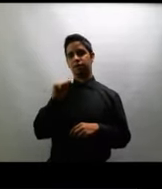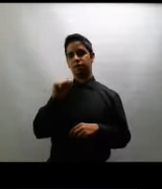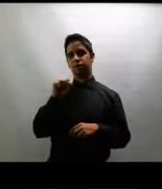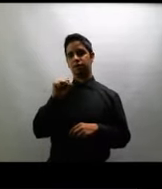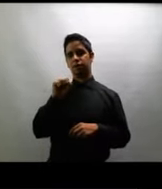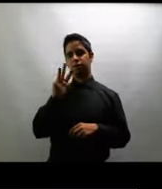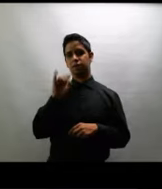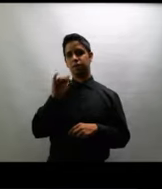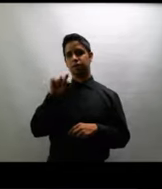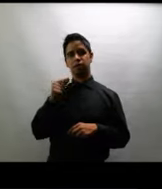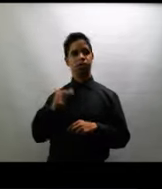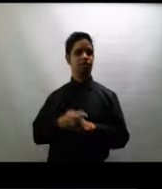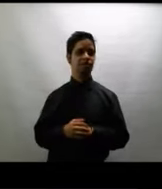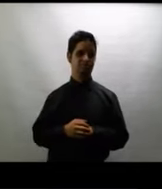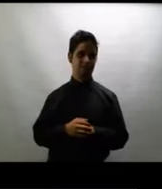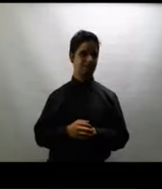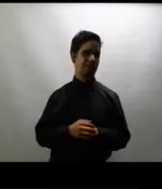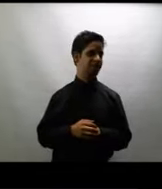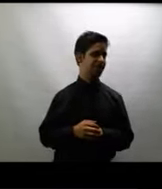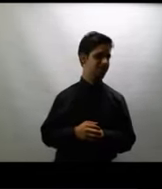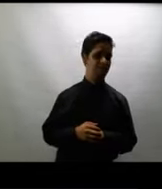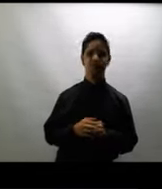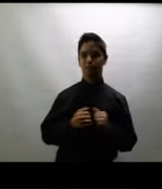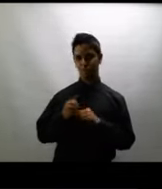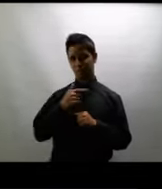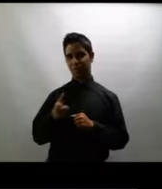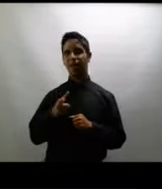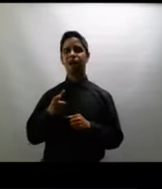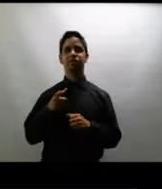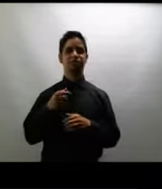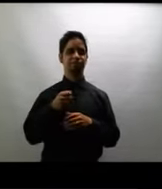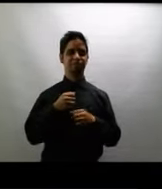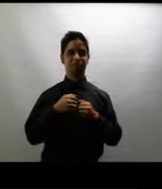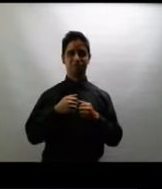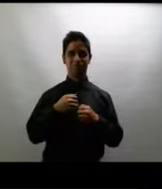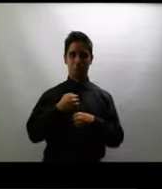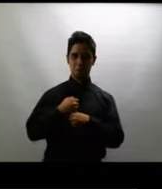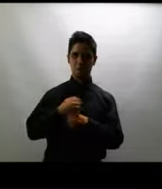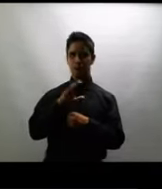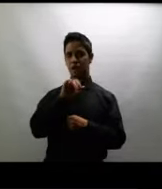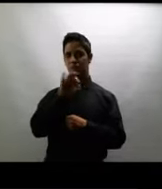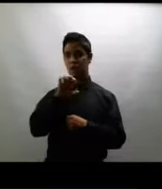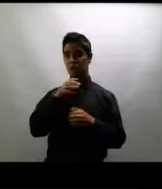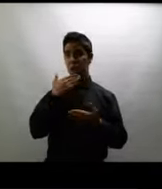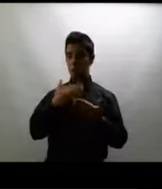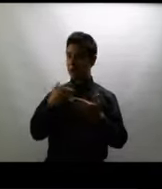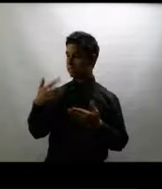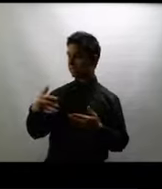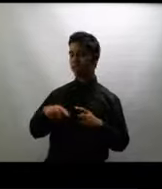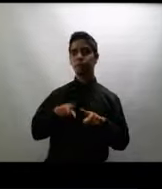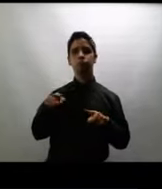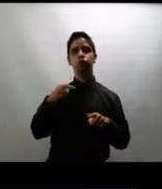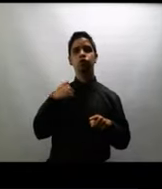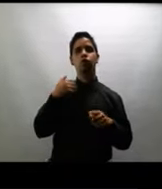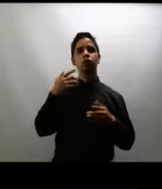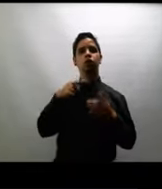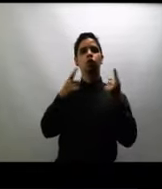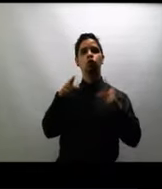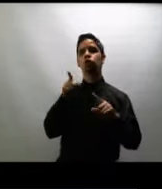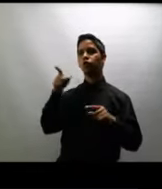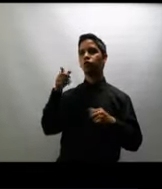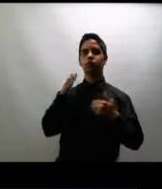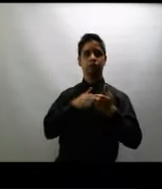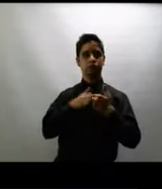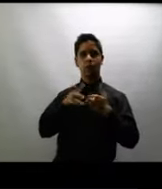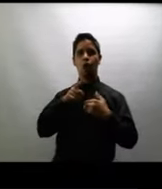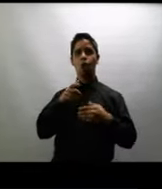Pues, pero ¿y cuando empieza el swing un barista con la cola de café? Sí, pues, supieras que esa canción fue que fui a un mini coffee shop que queda cerca de